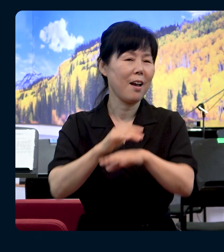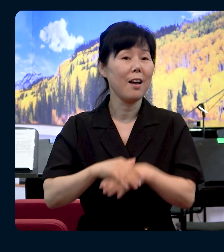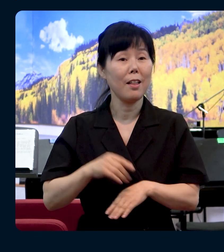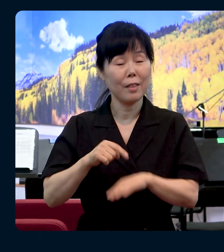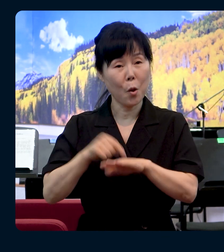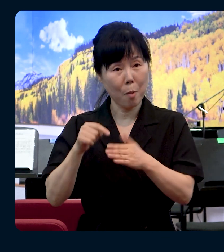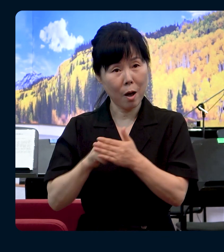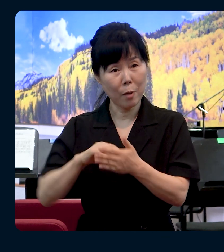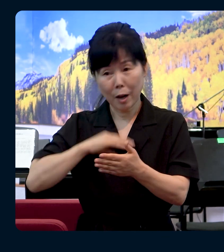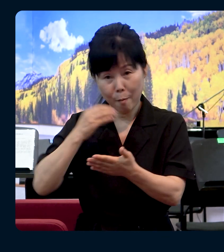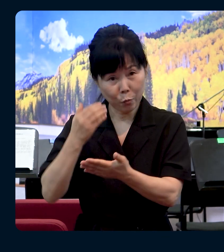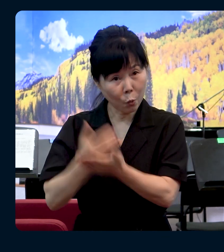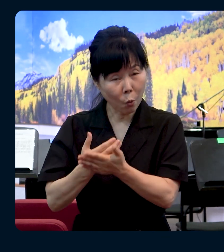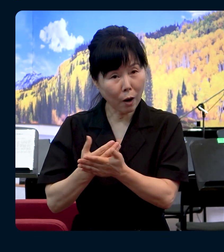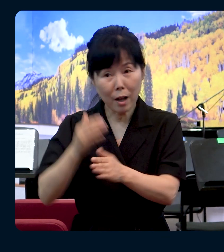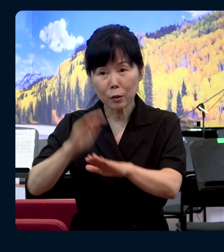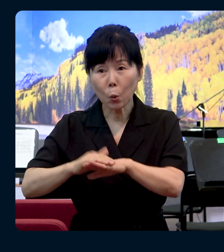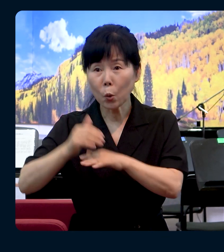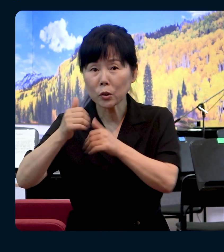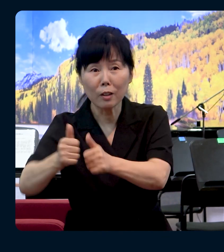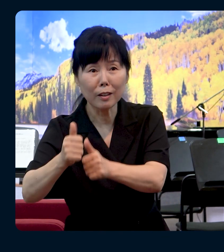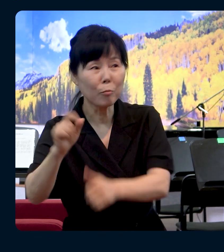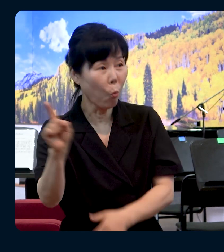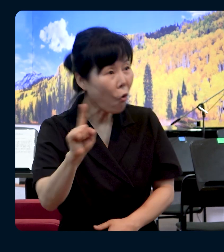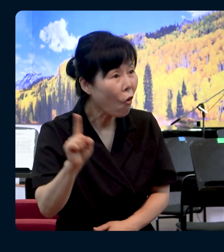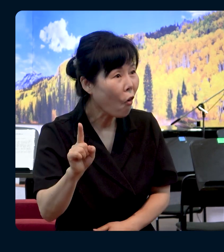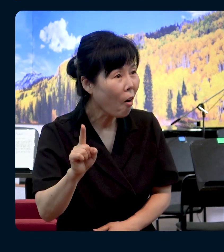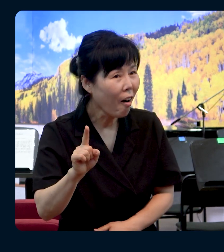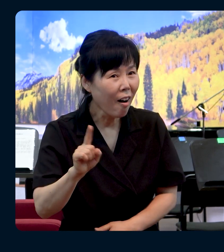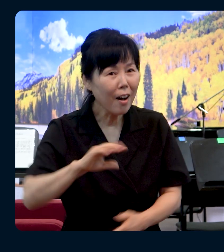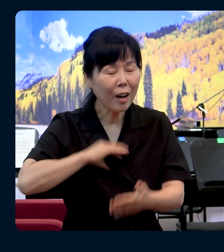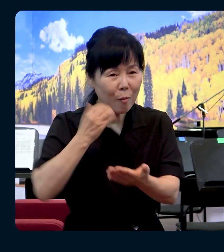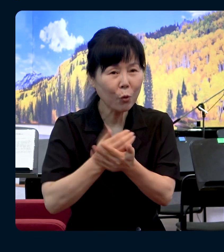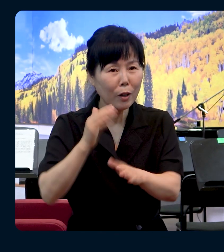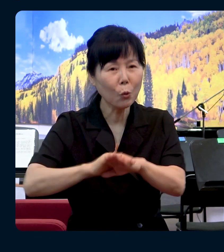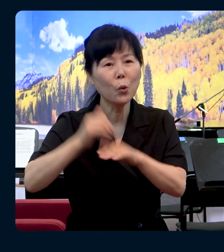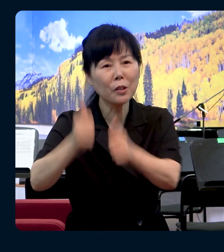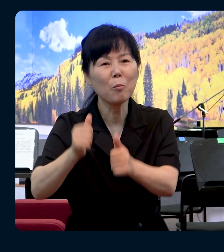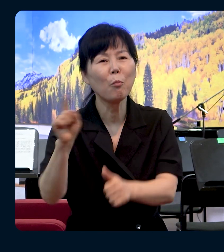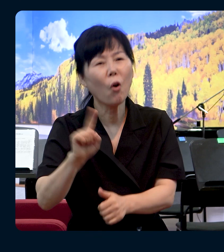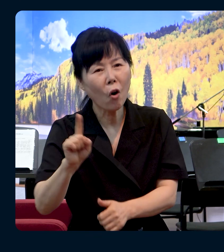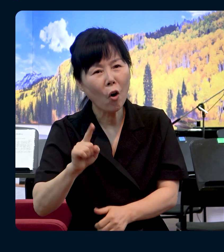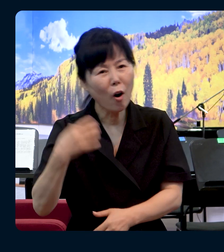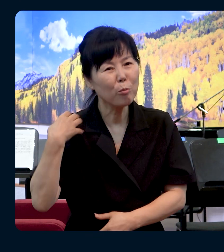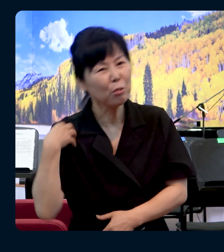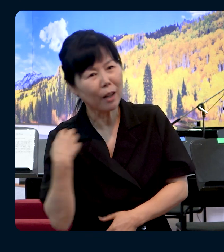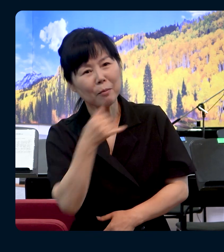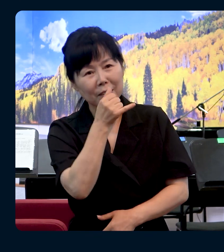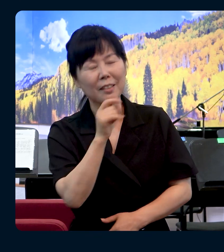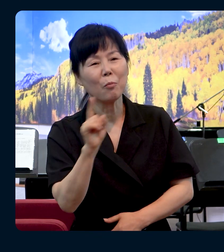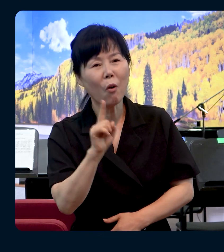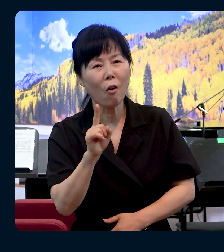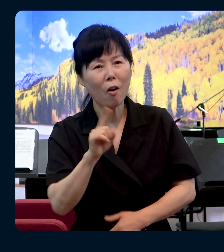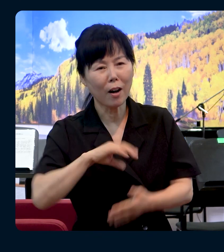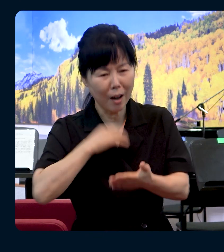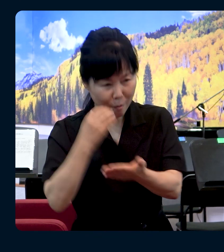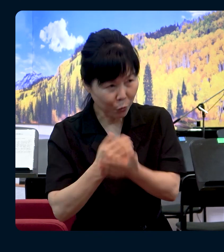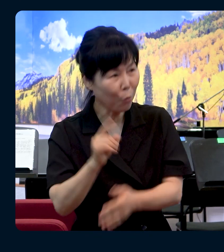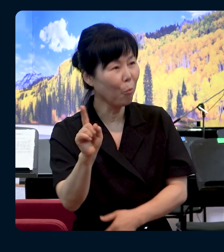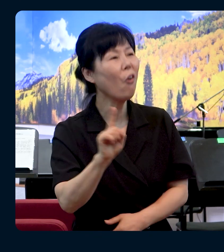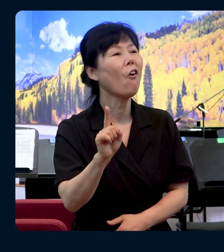주시는 감동과 부담은요, 거기까지만이 아니라 더 나가야 한다는 거예요. 어떤 부담이 있냐면요, 어떤 그런 감동이